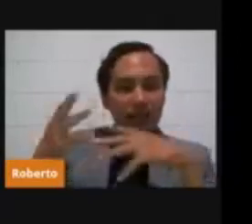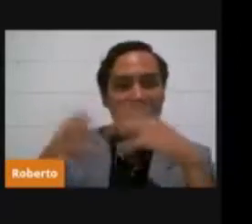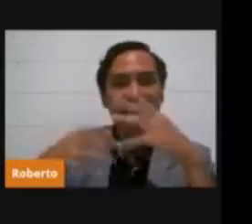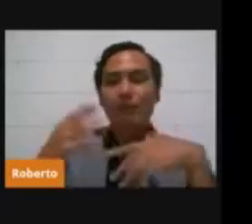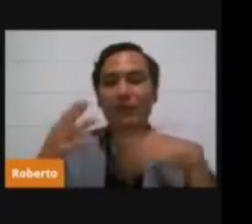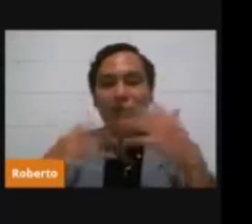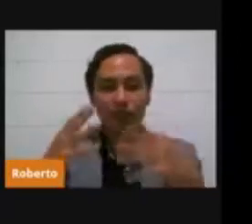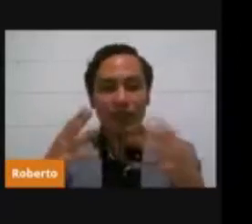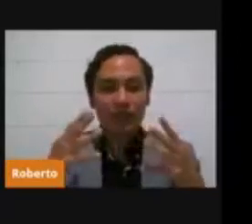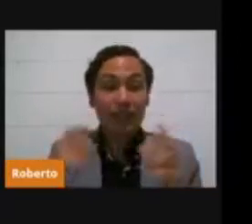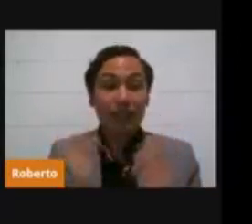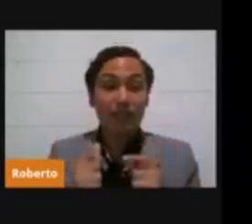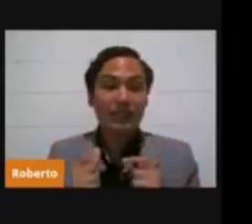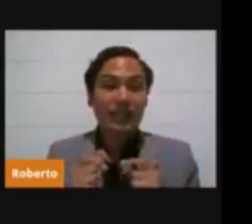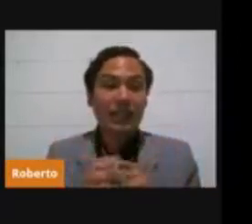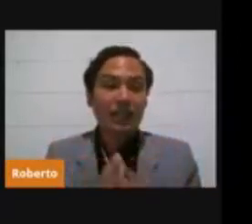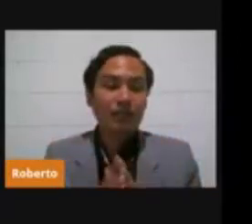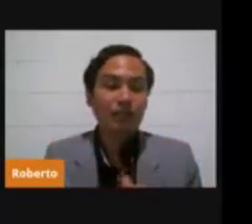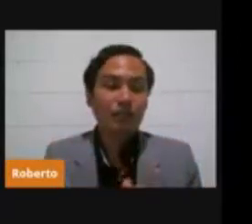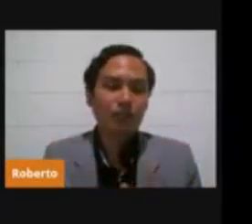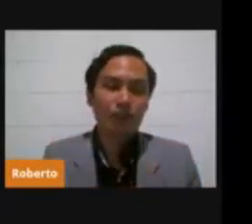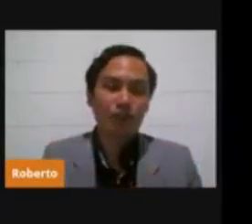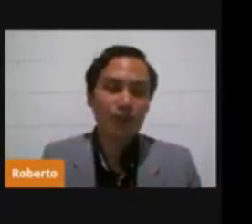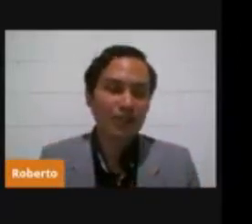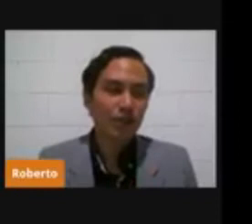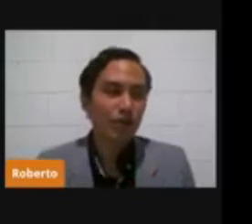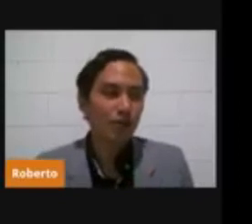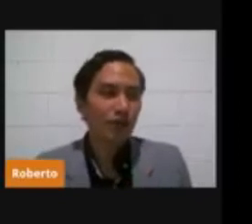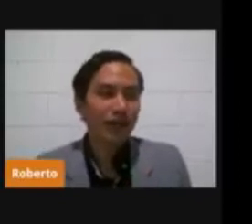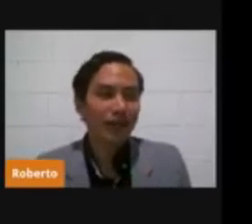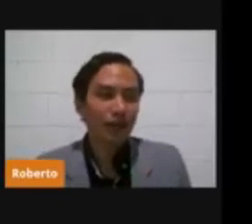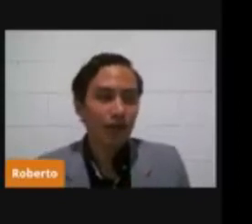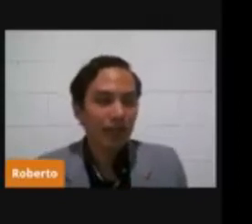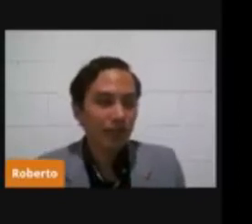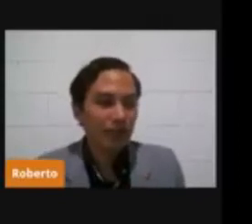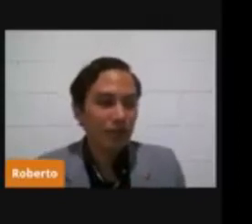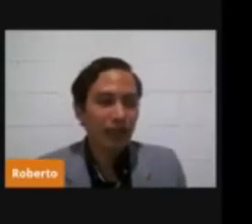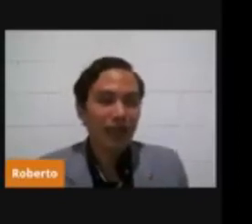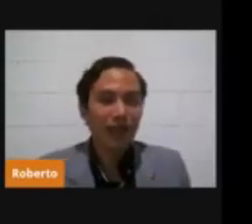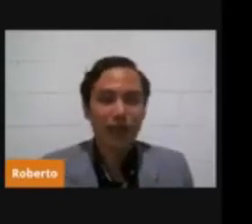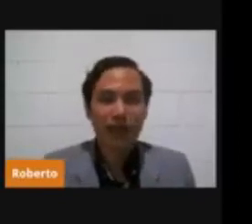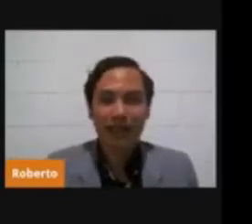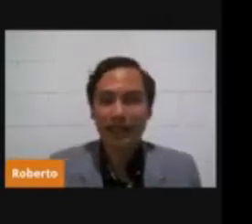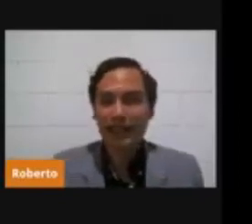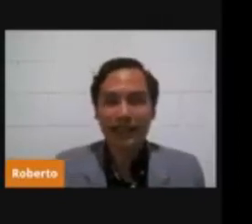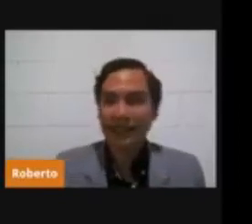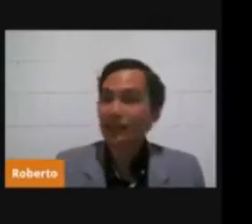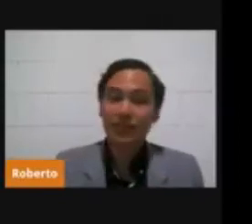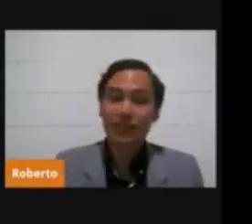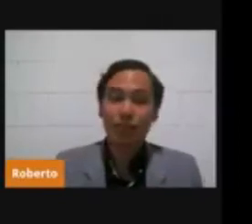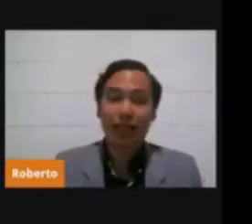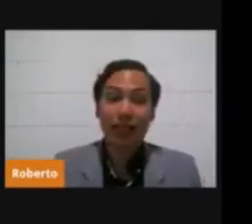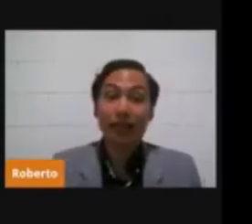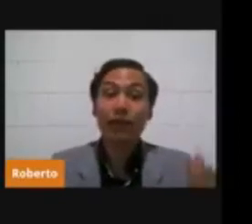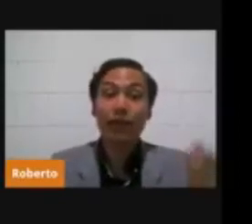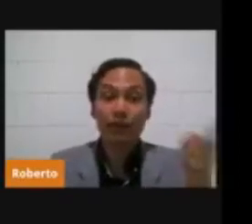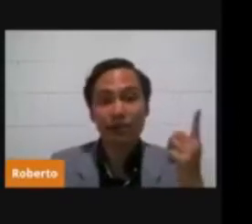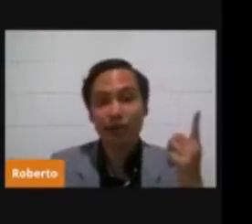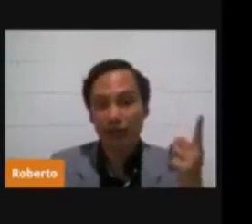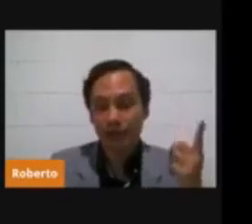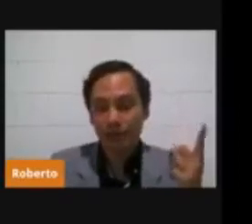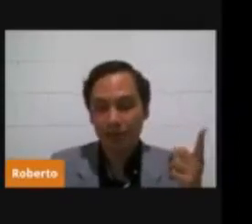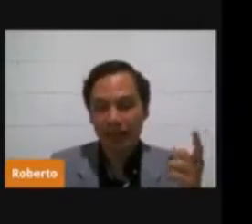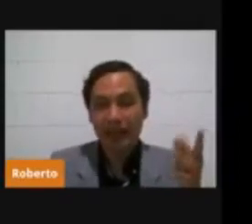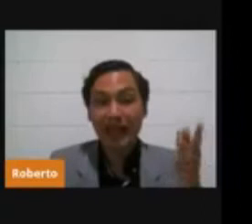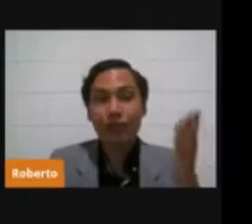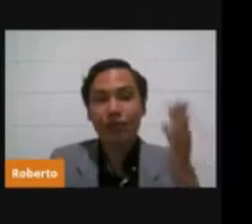de gramática y todo eso. Entonces, nosotros no decimos como el lenguaje español, el lenguaje inglés, sino decimos la lengua